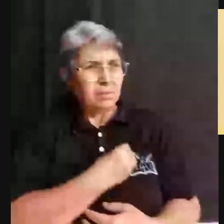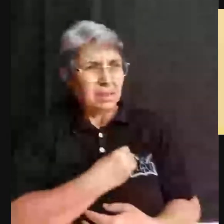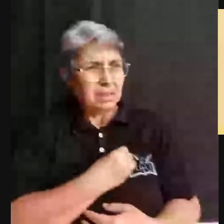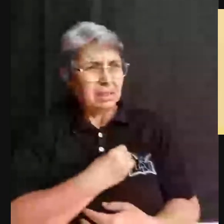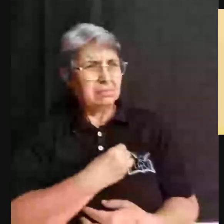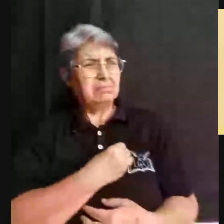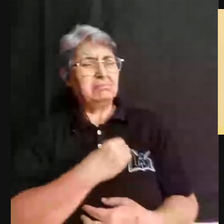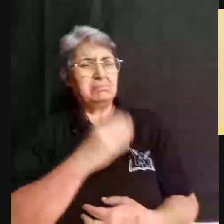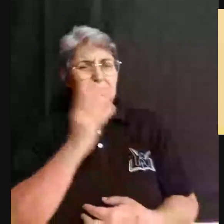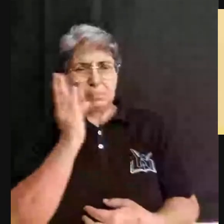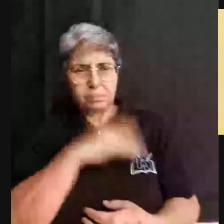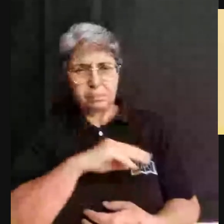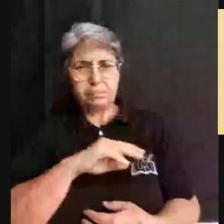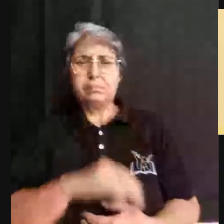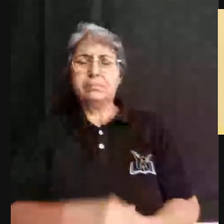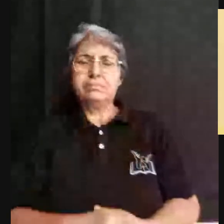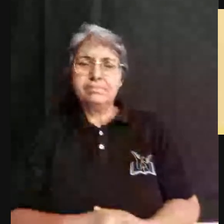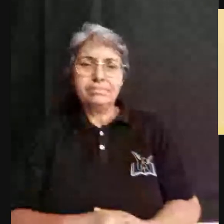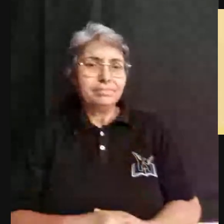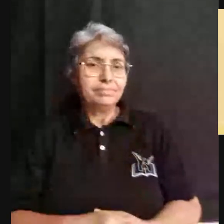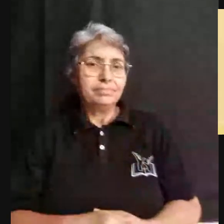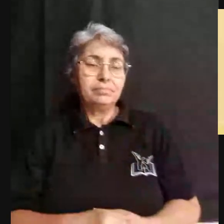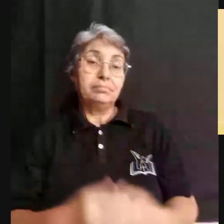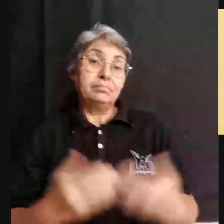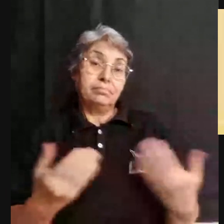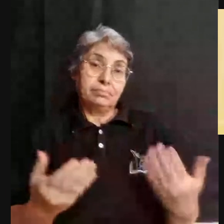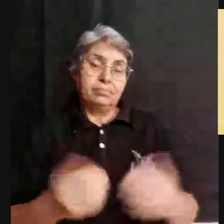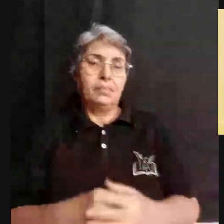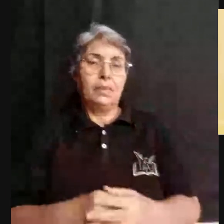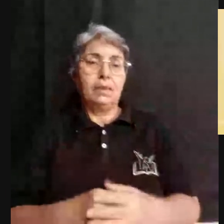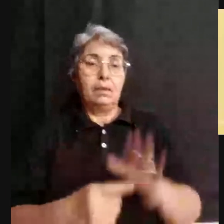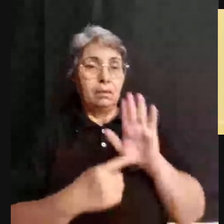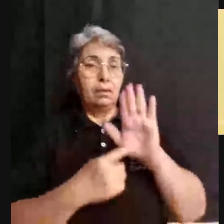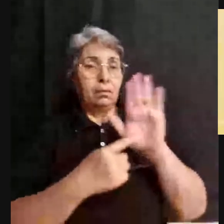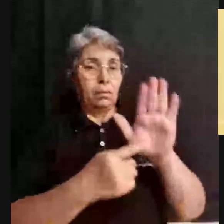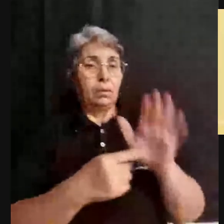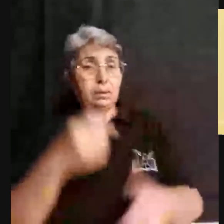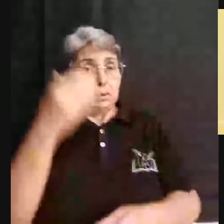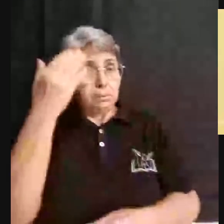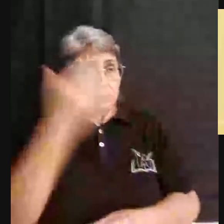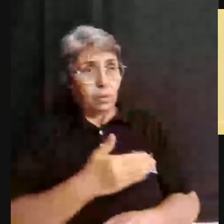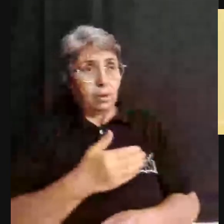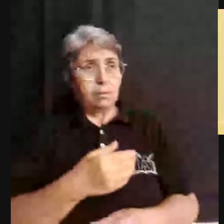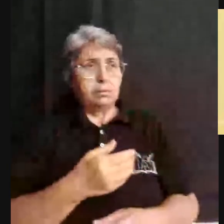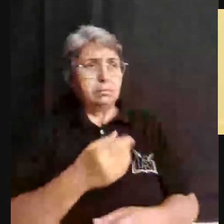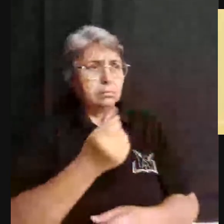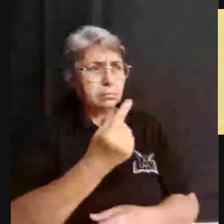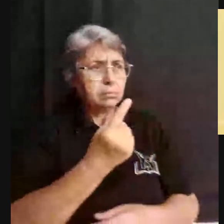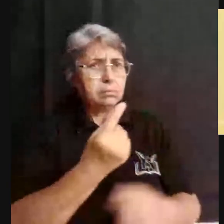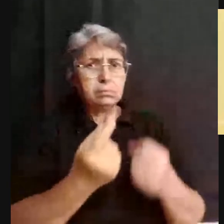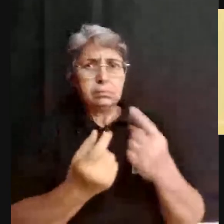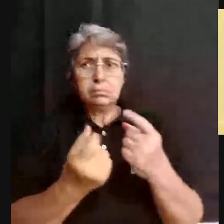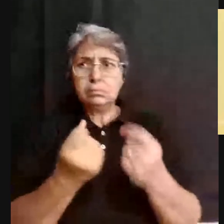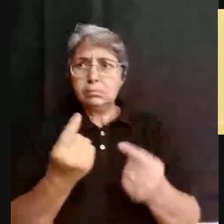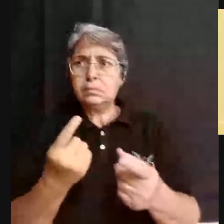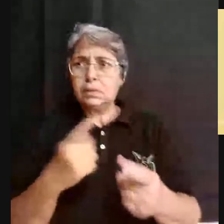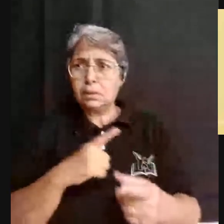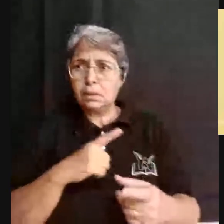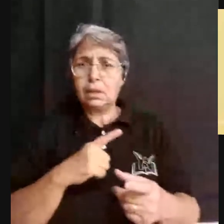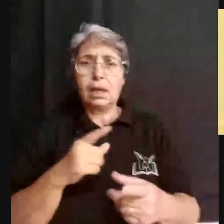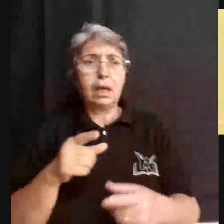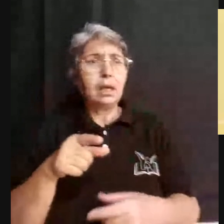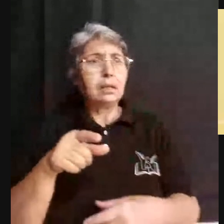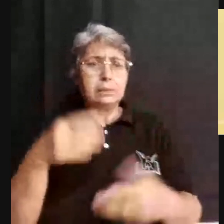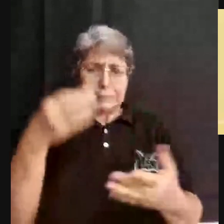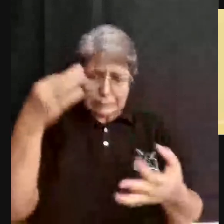que eu trouxe. E posteriormente, quando evidência acumulou-se sobre evidência, por que não humilhastes vossos